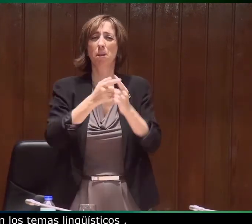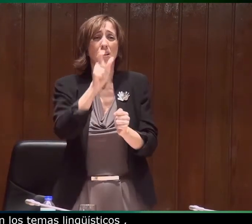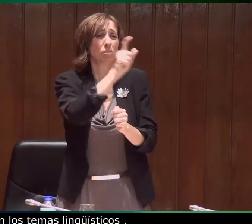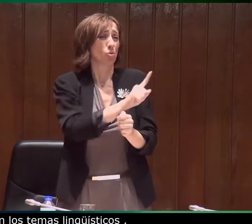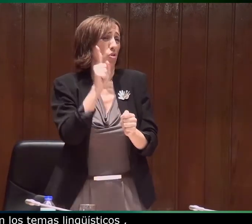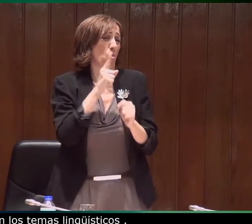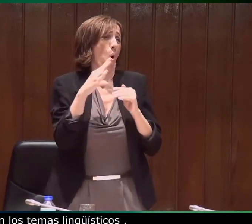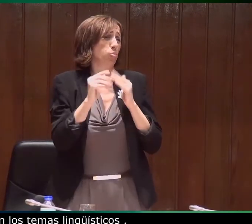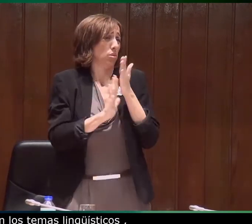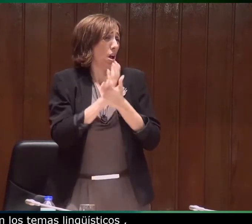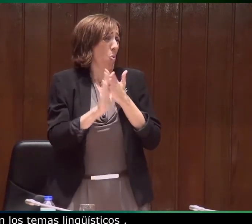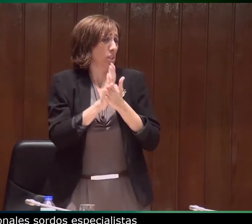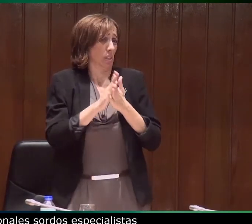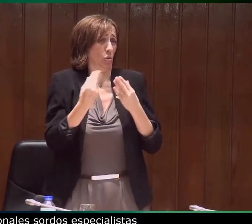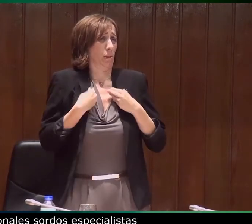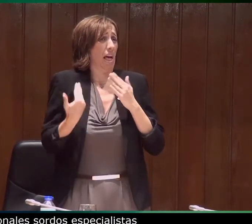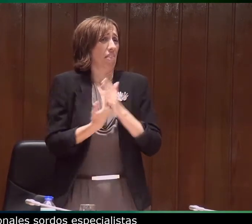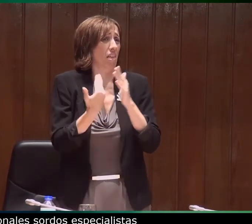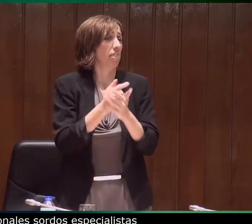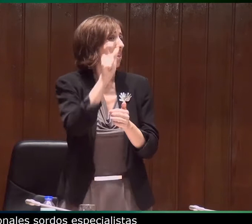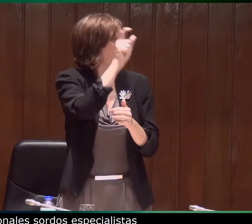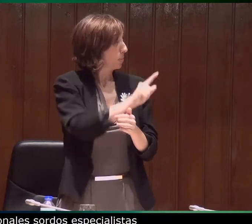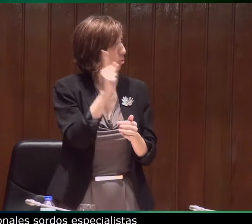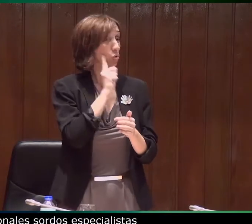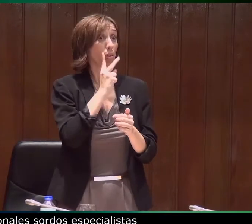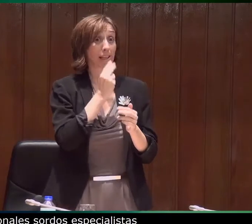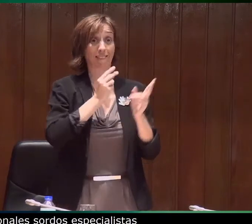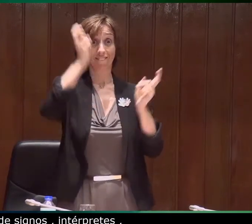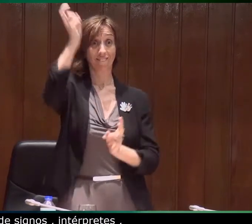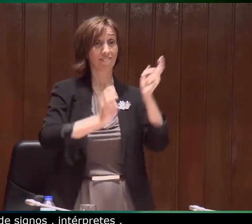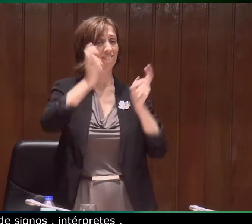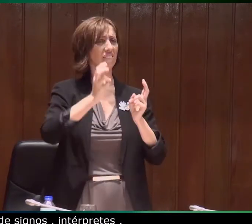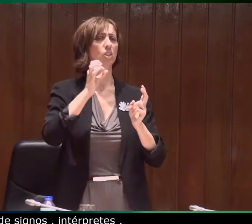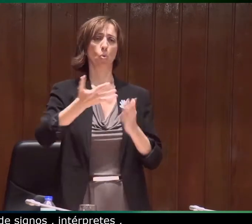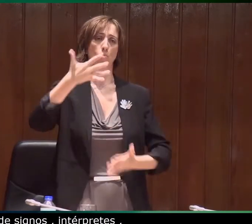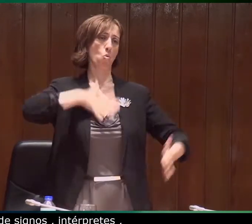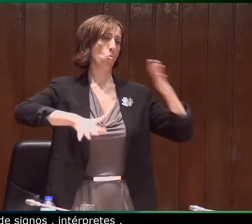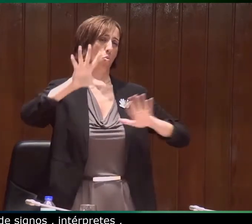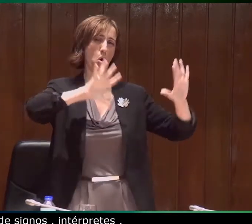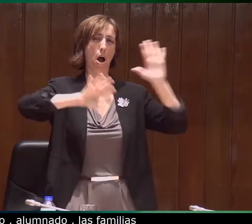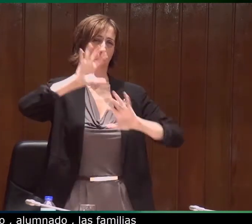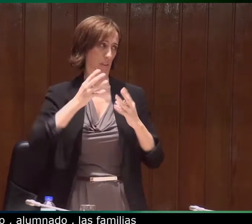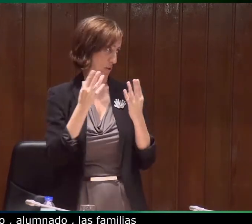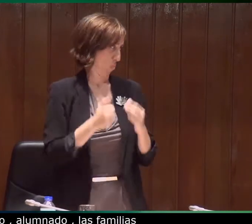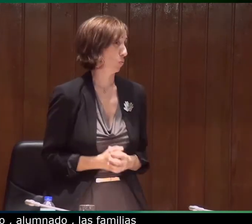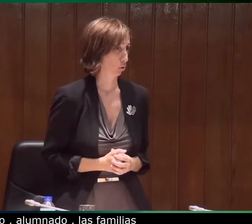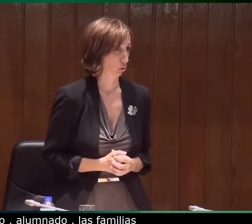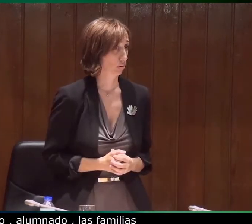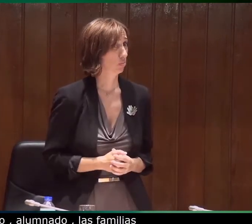las familias las personas sordas usuarias de la lengua de signos todas estas personas aseguro que han aprendido